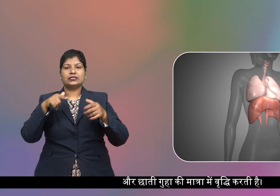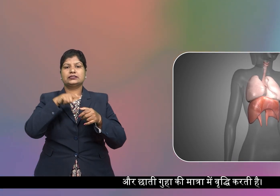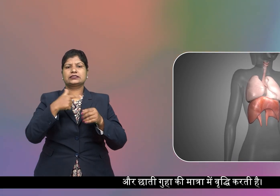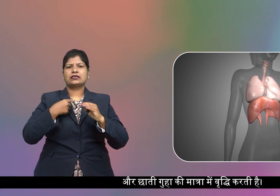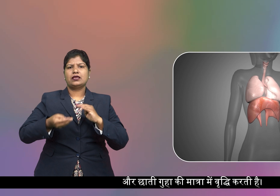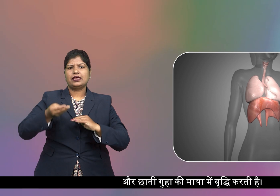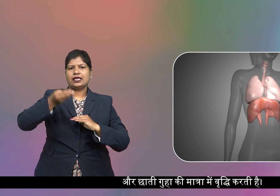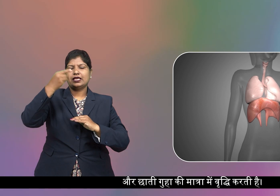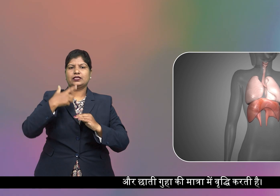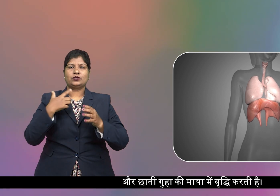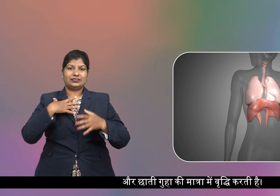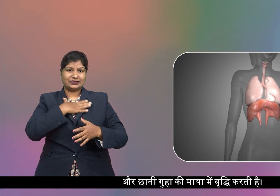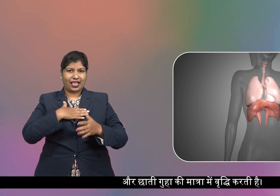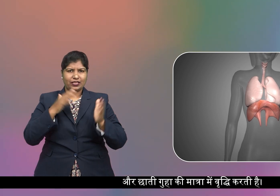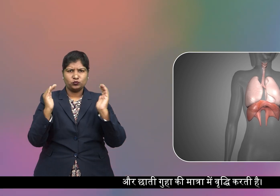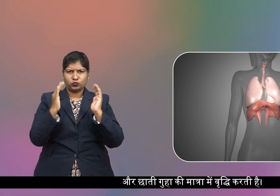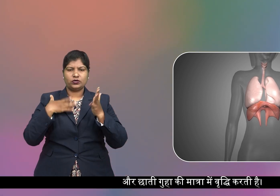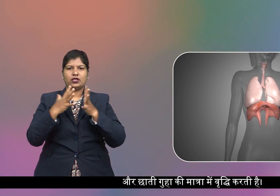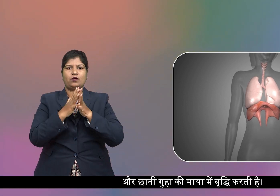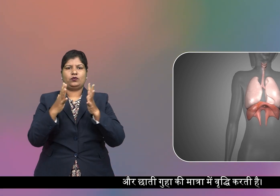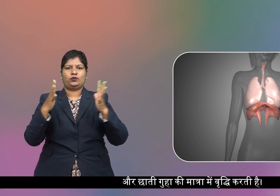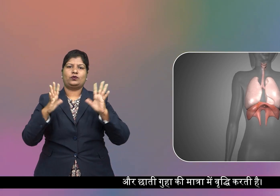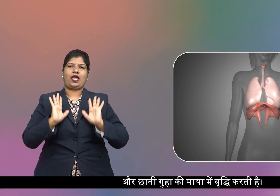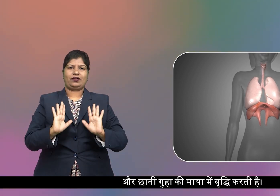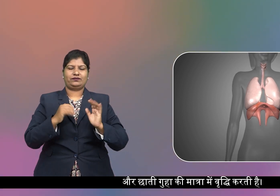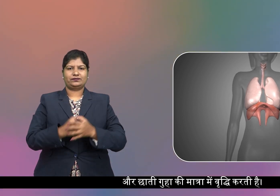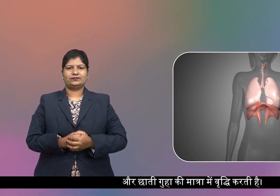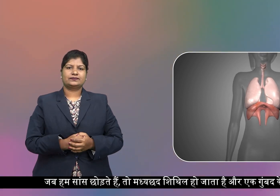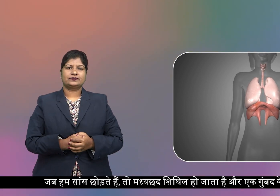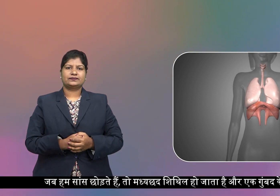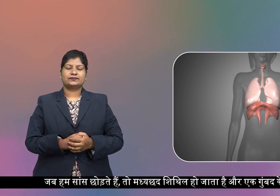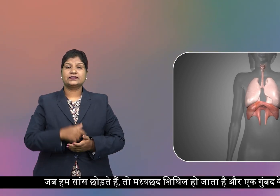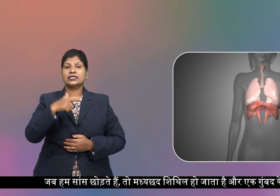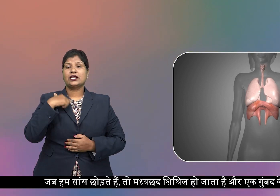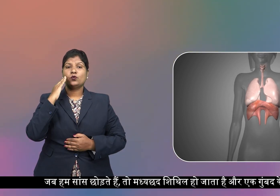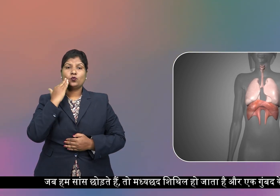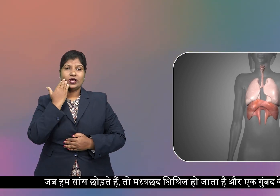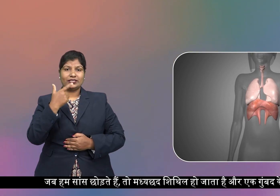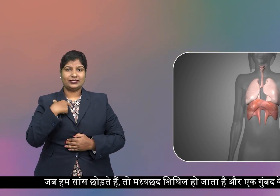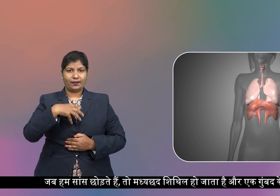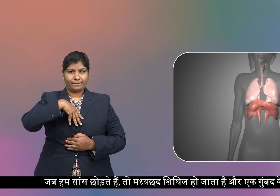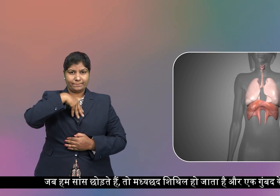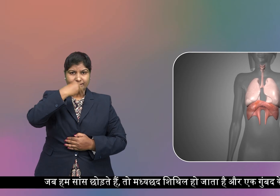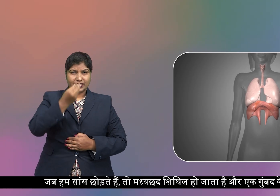छाती गुहा की मात्रा में वृद्धि करती है। जब हम सांस छोड़ते हैं